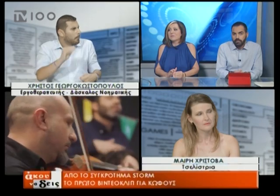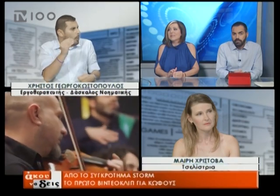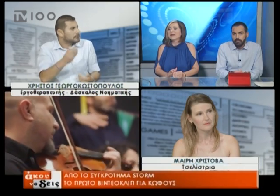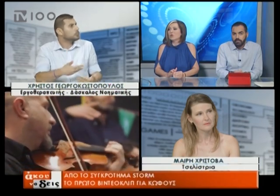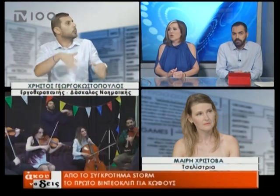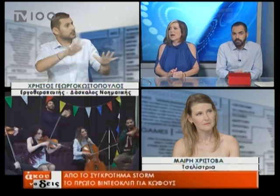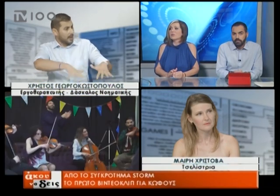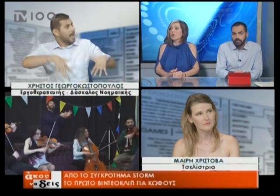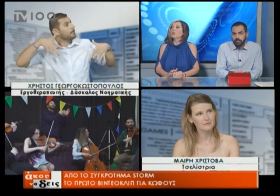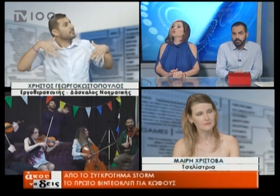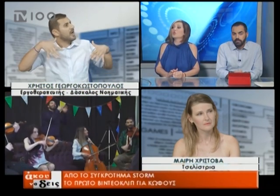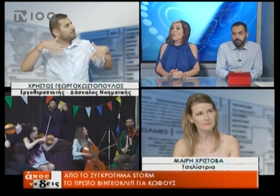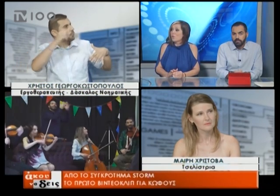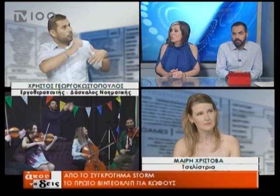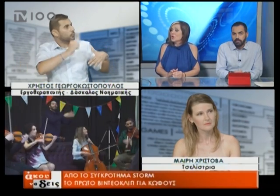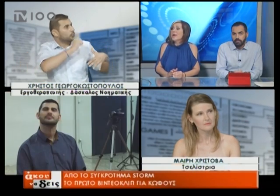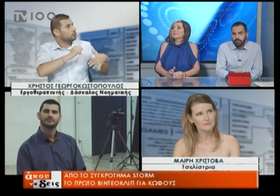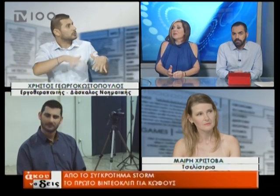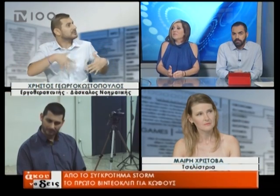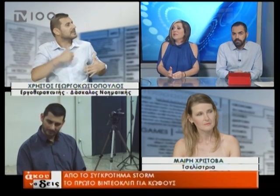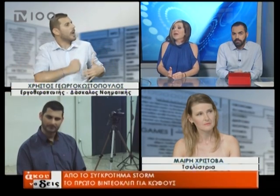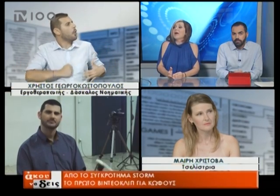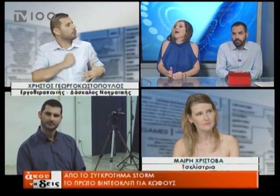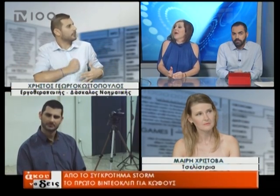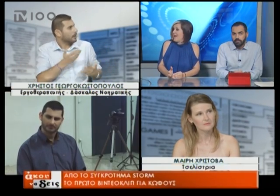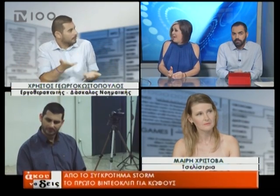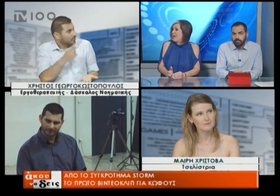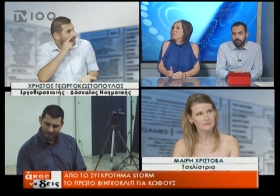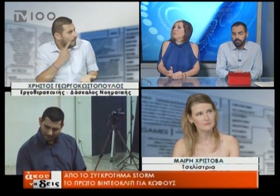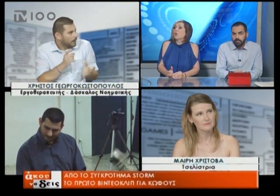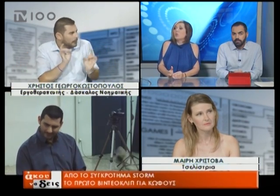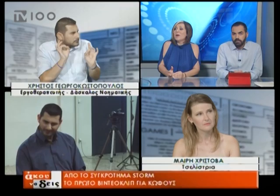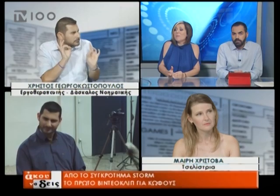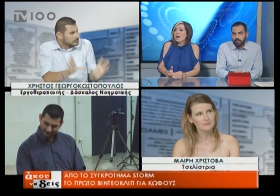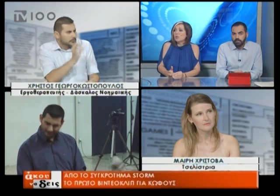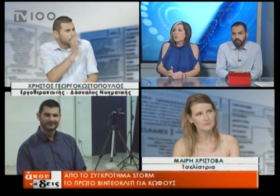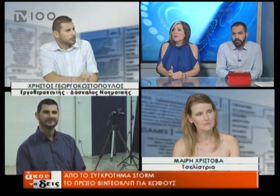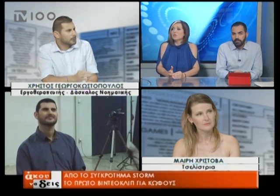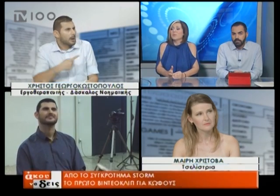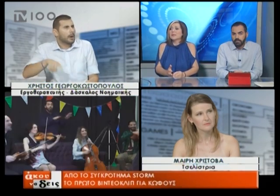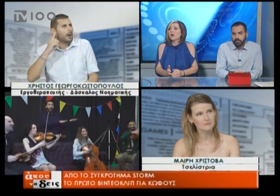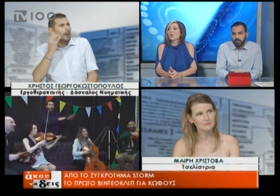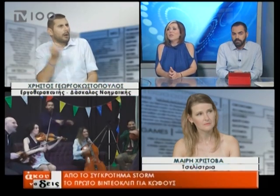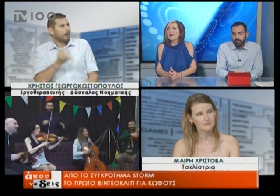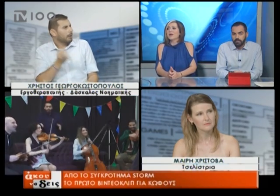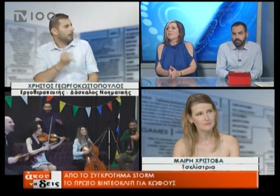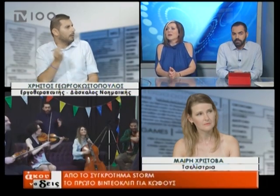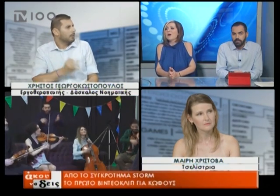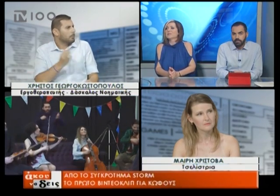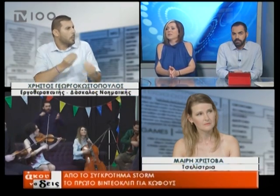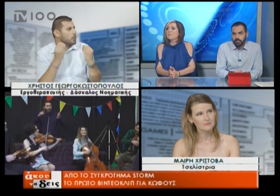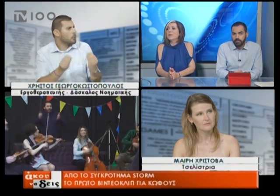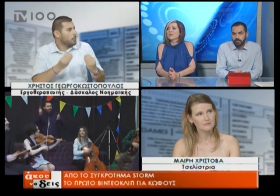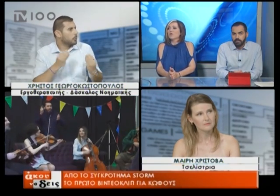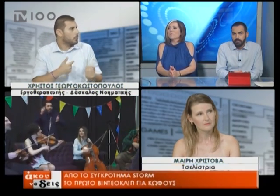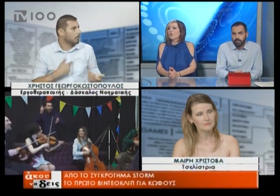και για αυτή την κατηγορία ανθρώπων, τους κοφούς, σκεφτείτε. Μπορούμε να παρακολουθήσουμε μια τραγωδία, ένα δράμα